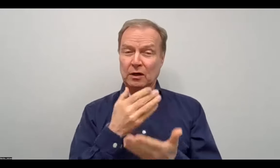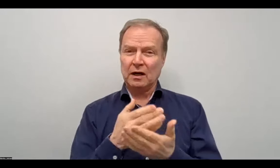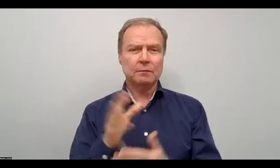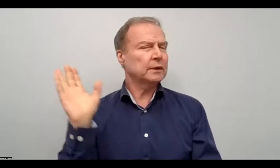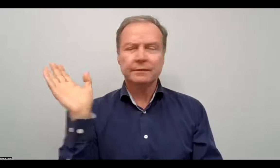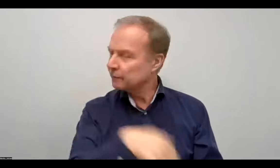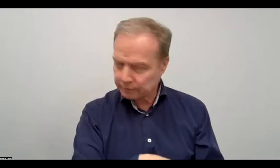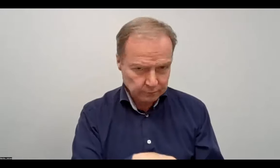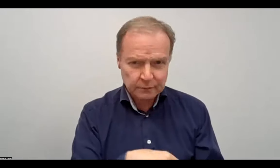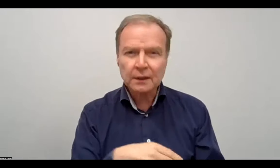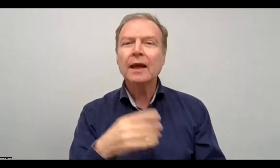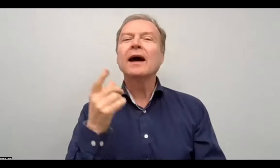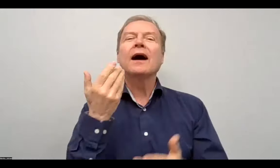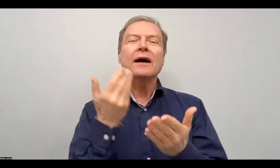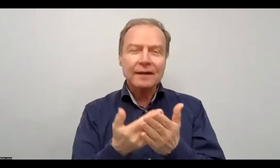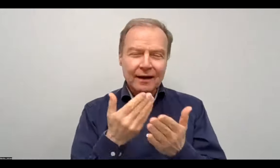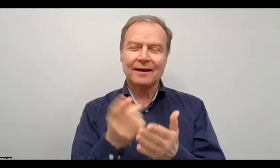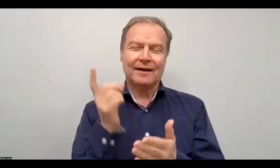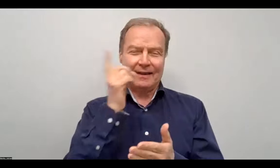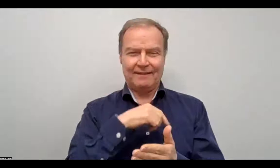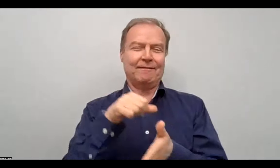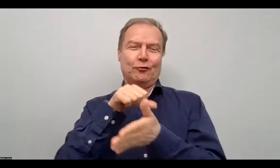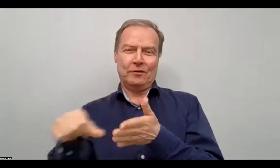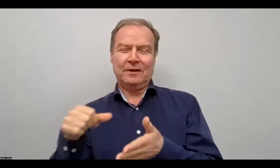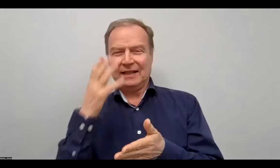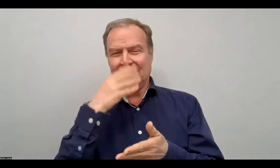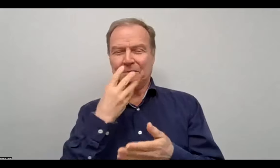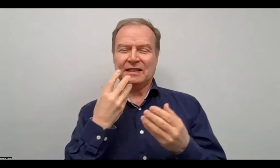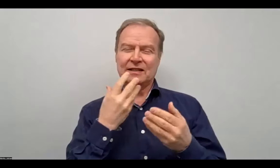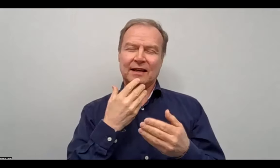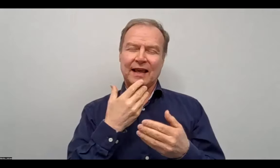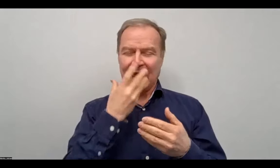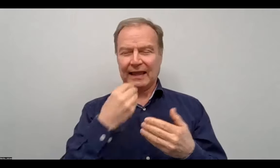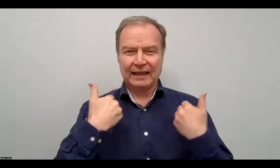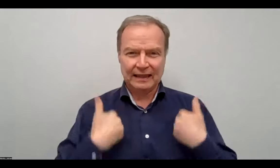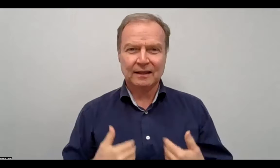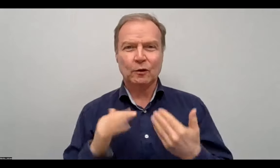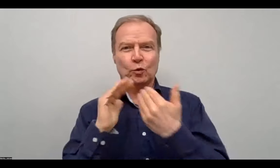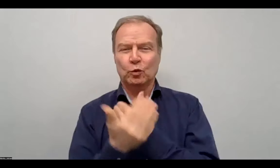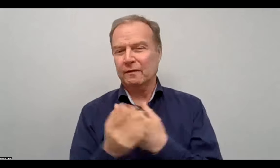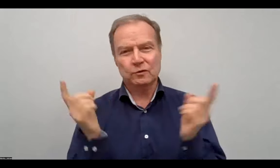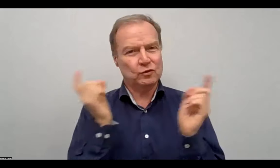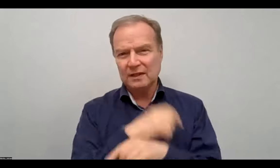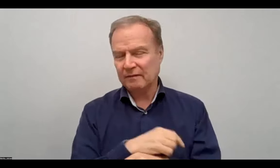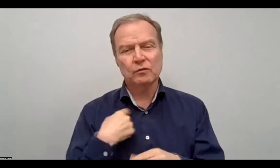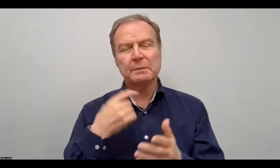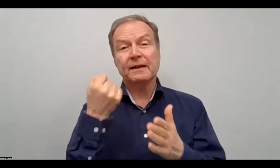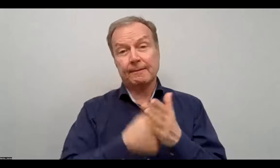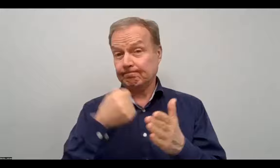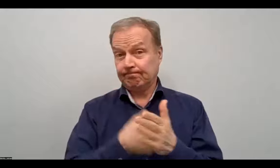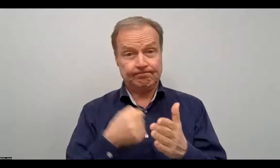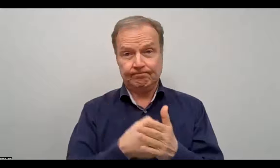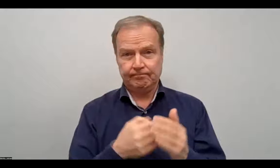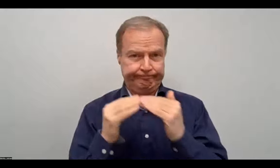ongelmat, eli kuten Sola totesi, että on huoli, että budjetti ei riitä, mutta me olemme sitä mieltä, että